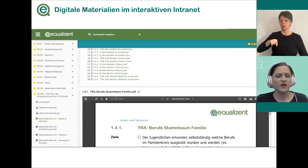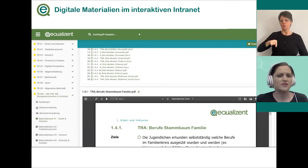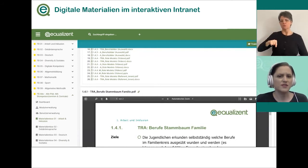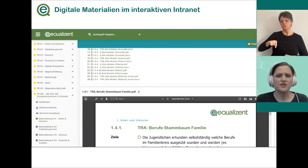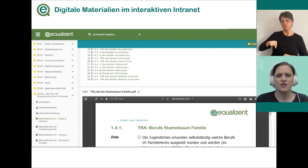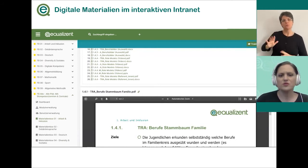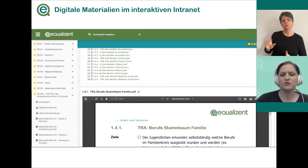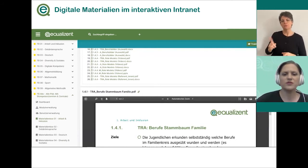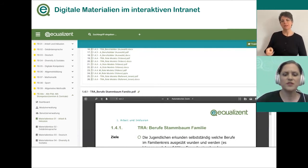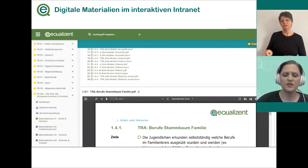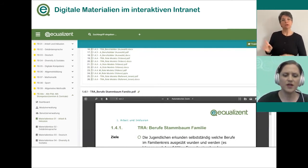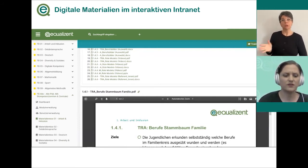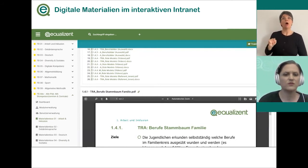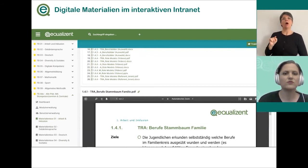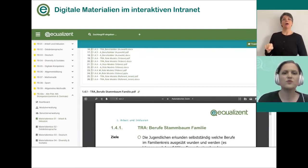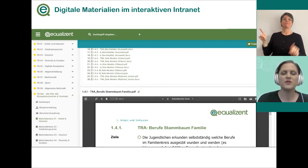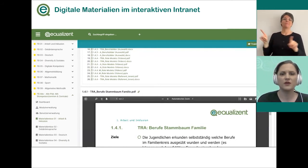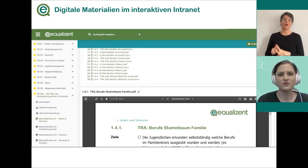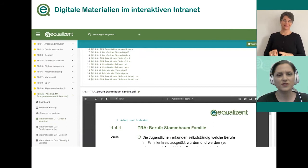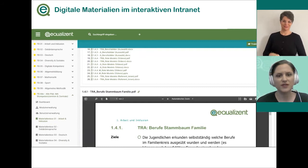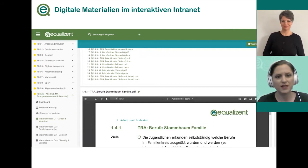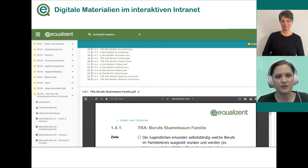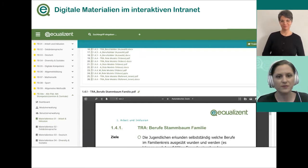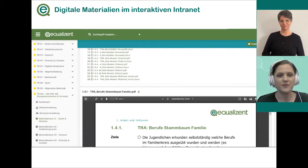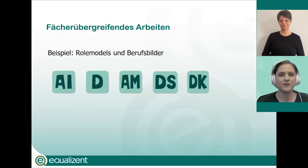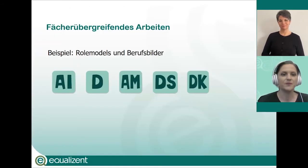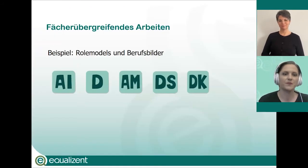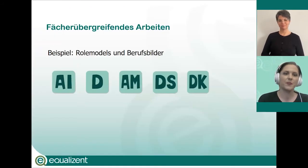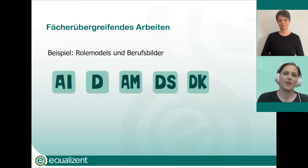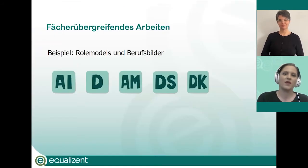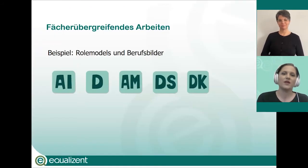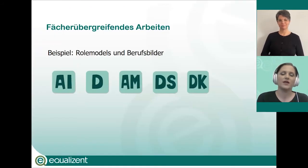was passt jetzt genau zu den Inhalten und zum Bedarf unserer Teilnehmenden.